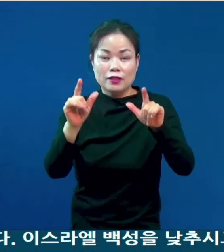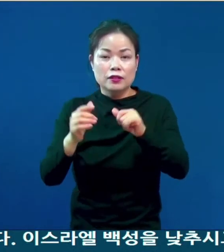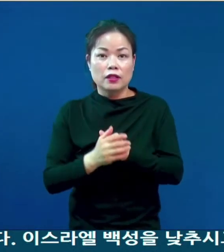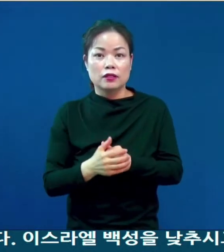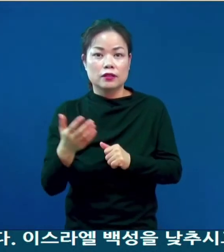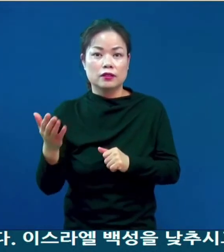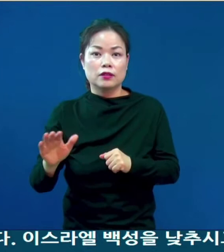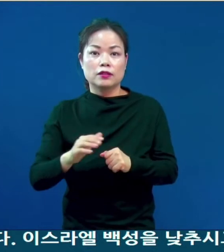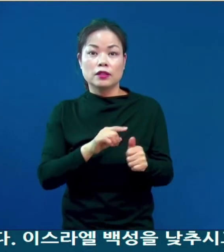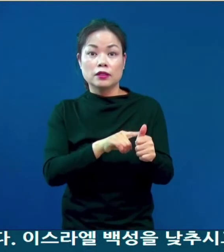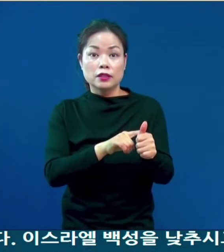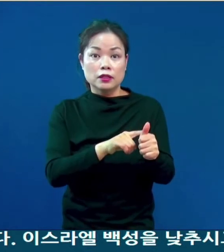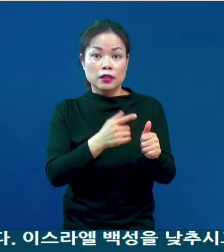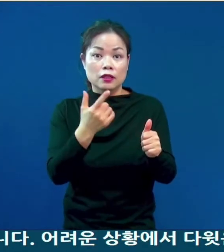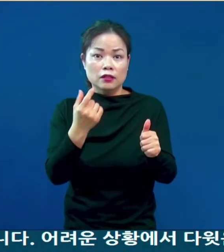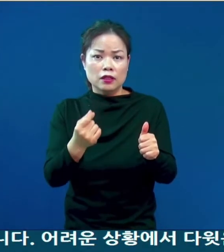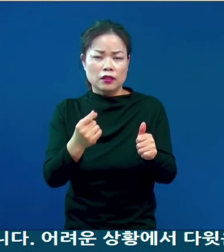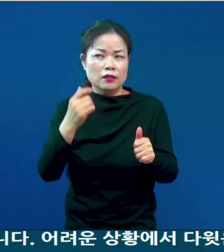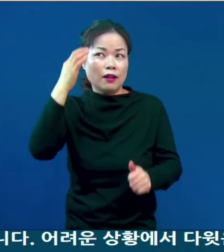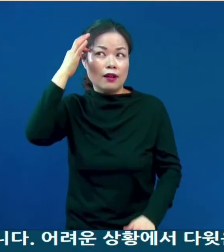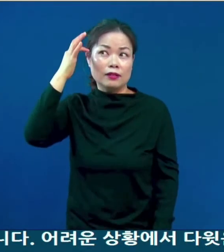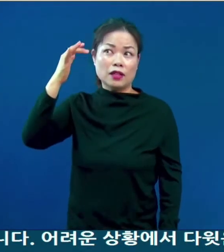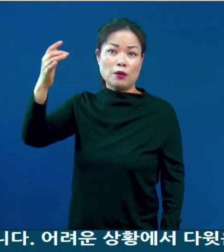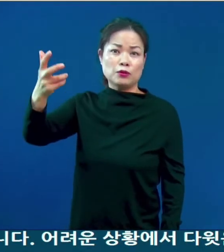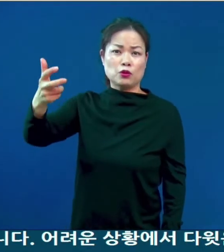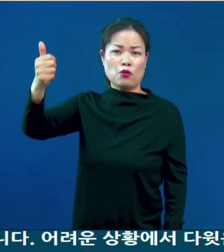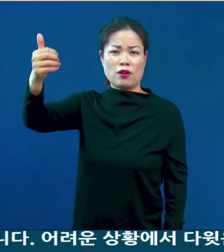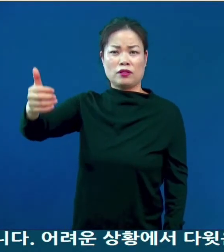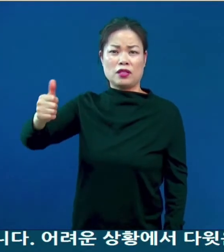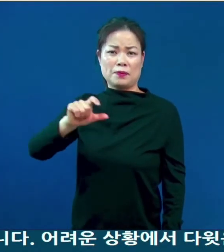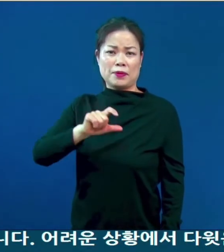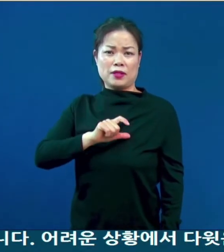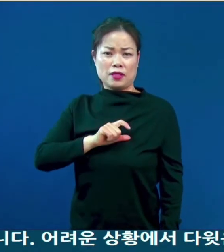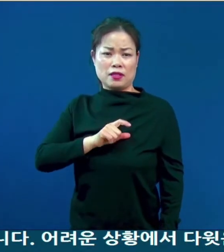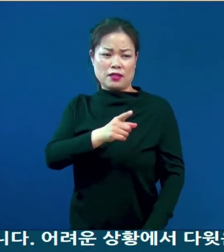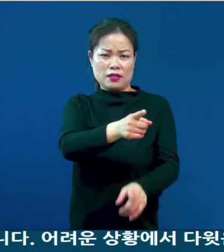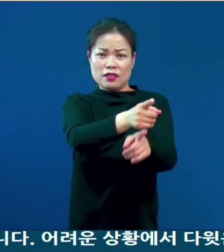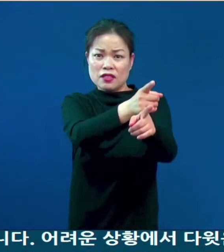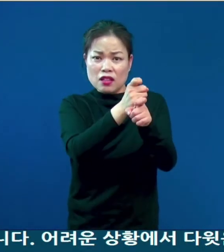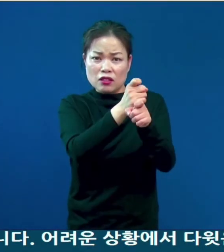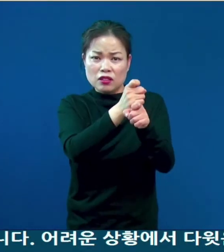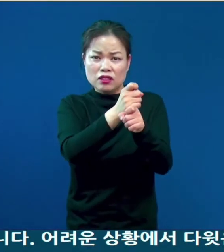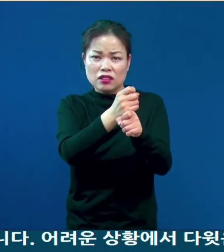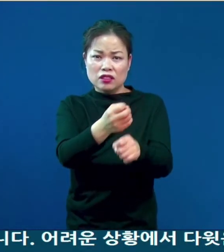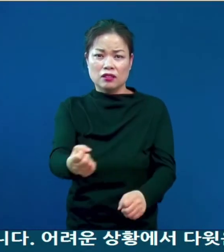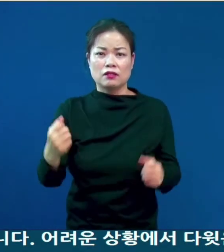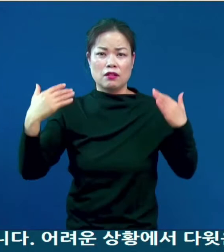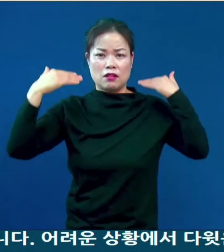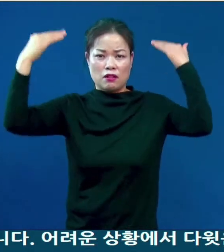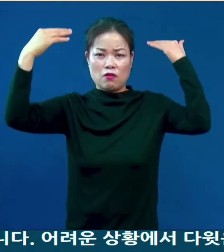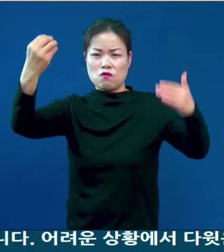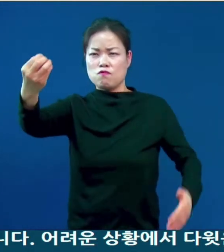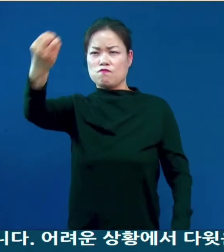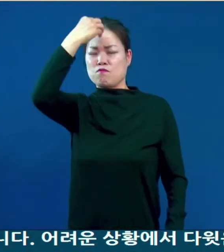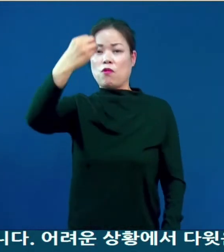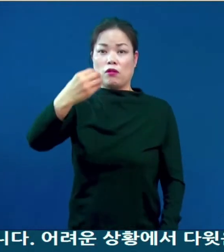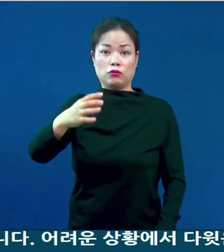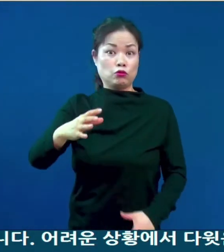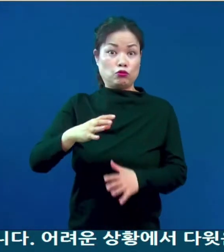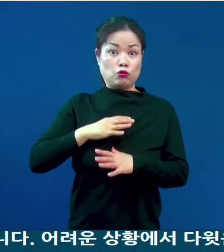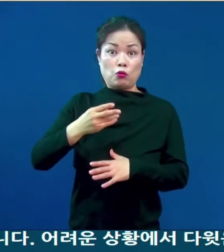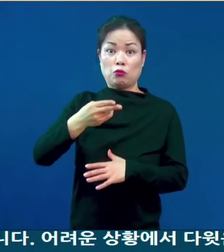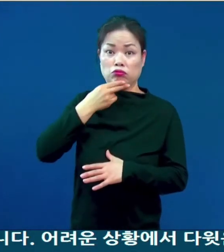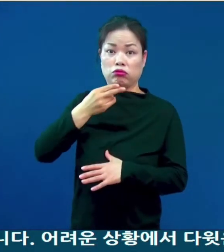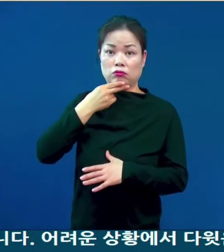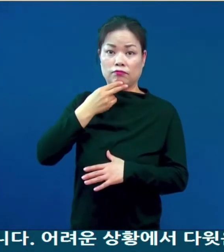그래서 그는 그렇게 사모하는 여호와 하나님의 이름을 대적하는 골리앗이 전혀 두렵지 않을